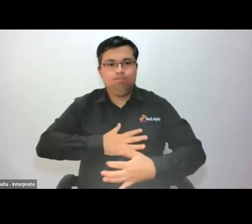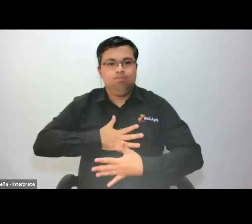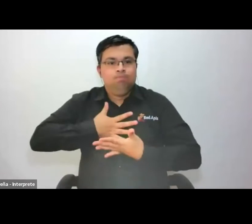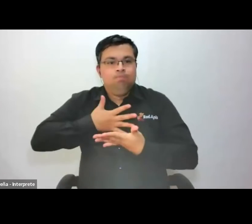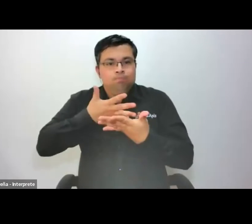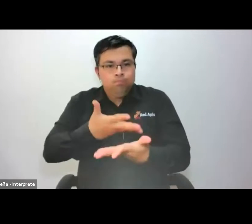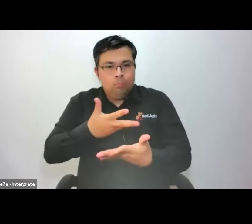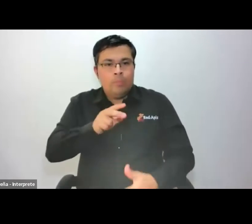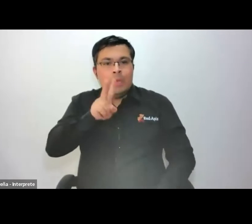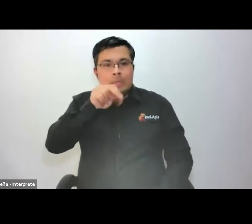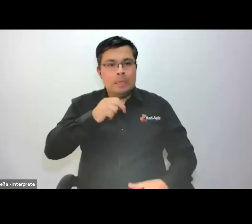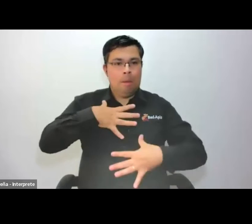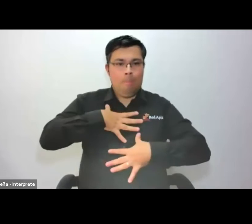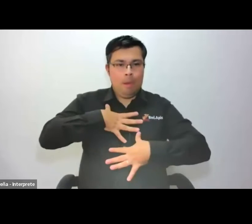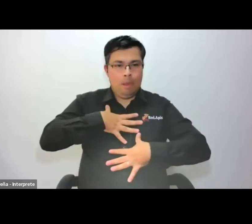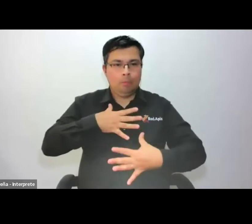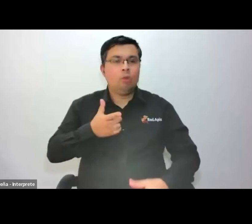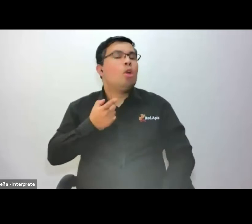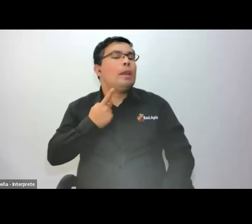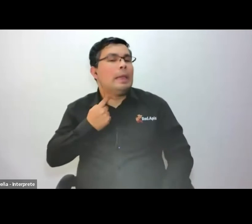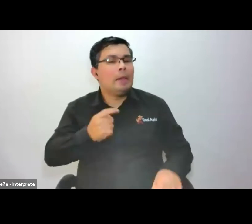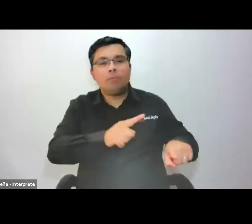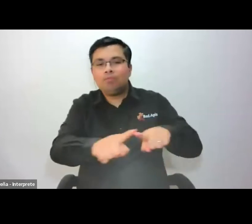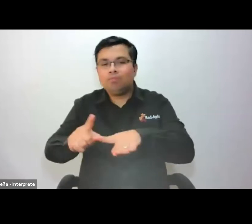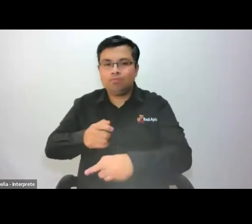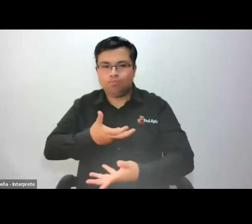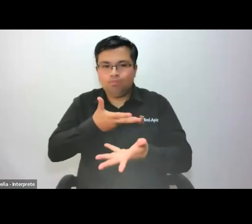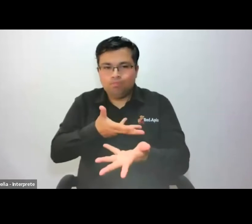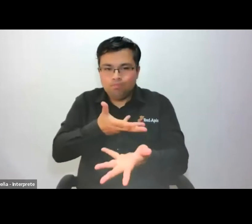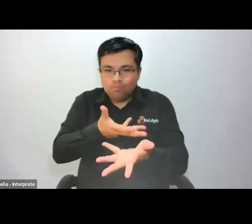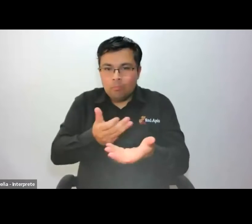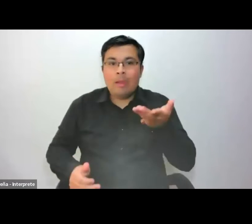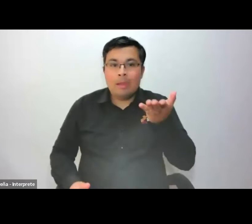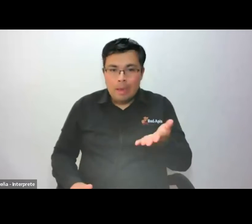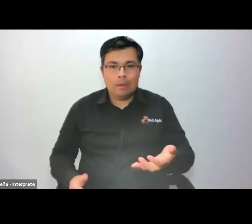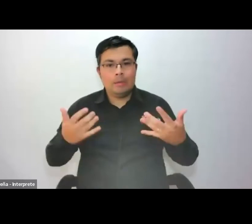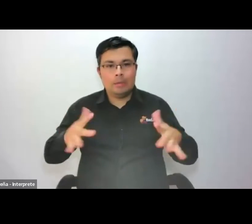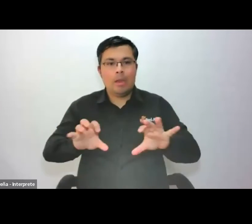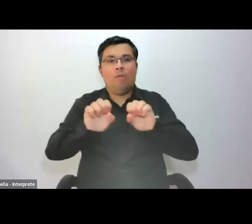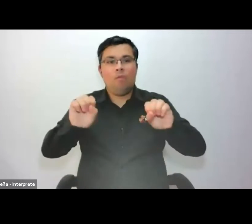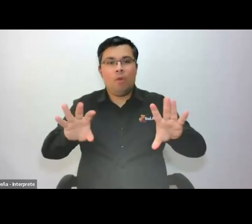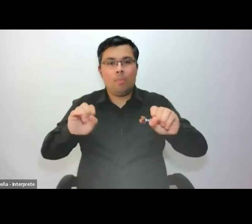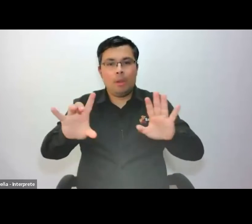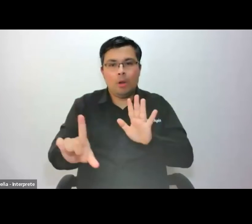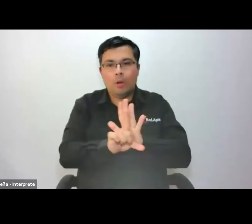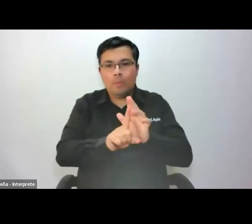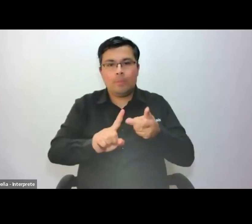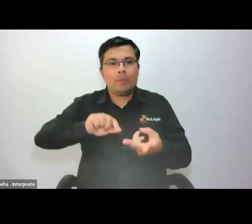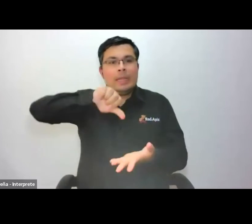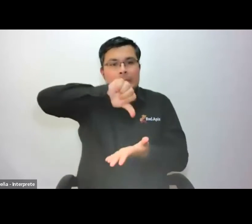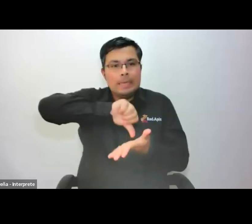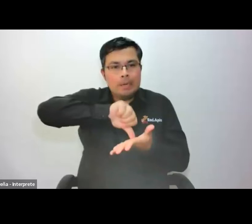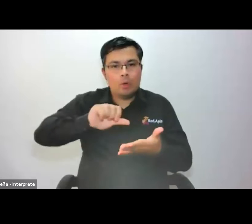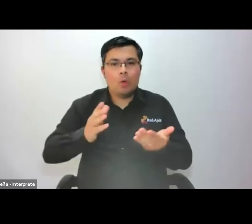deseos. Y ahí tenemos espacios de participación tanto formales o legales, ¿no? Los centros de estudiantes, los consejos